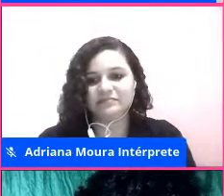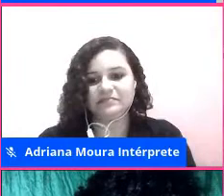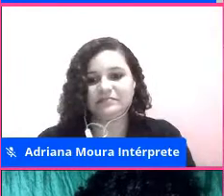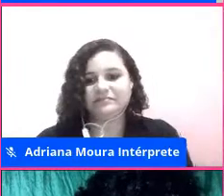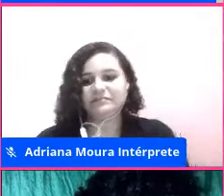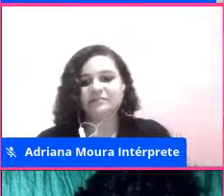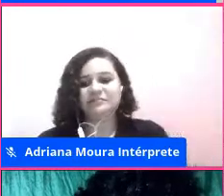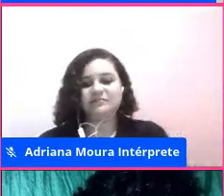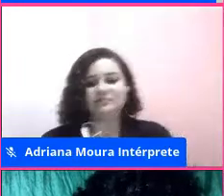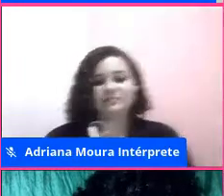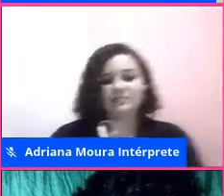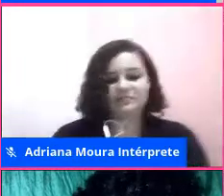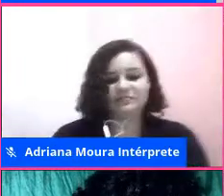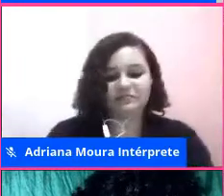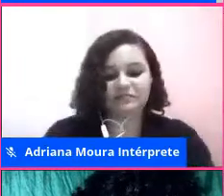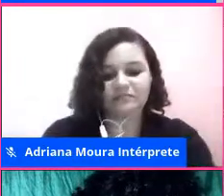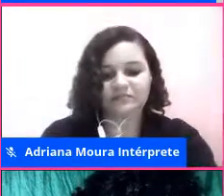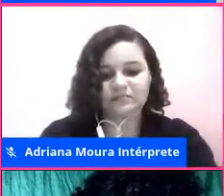Ainda não, André.